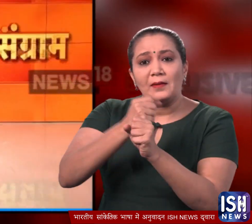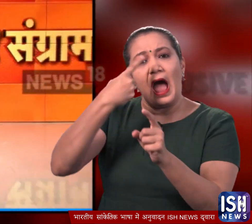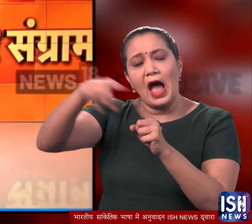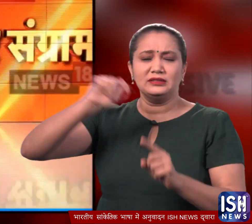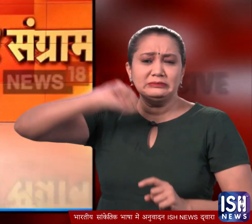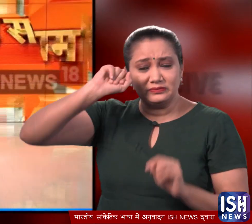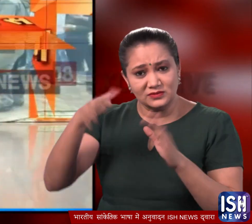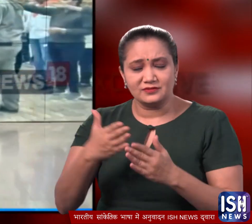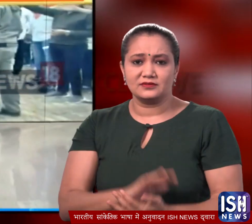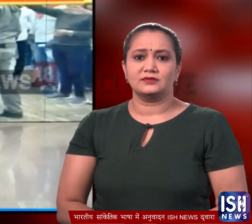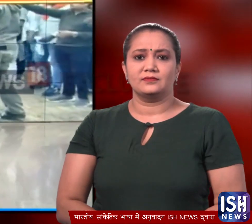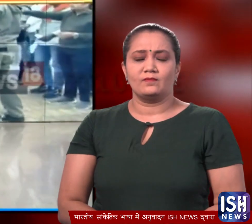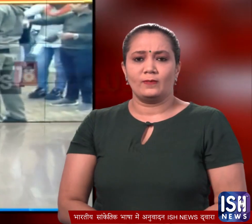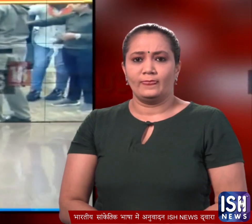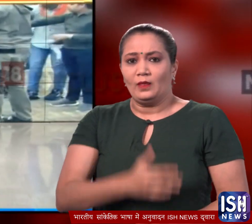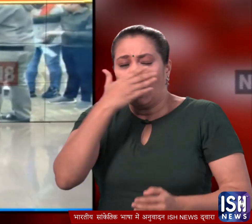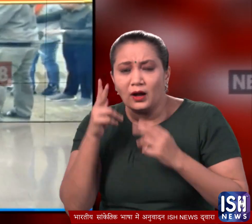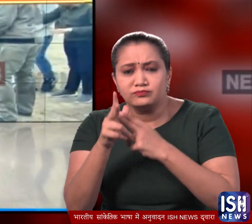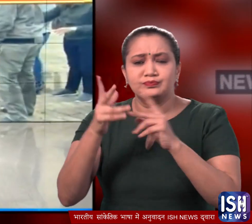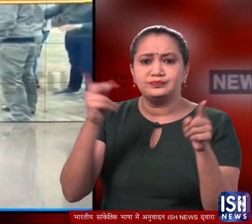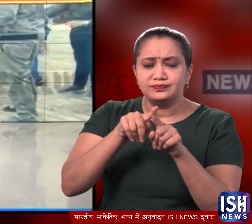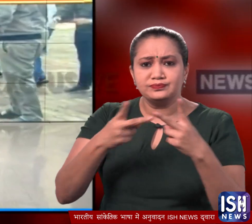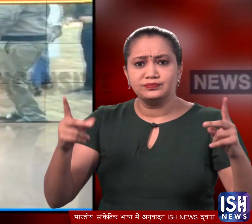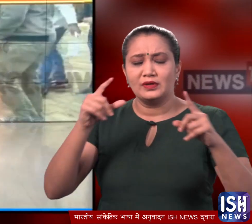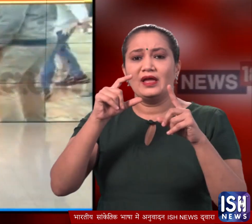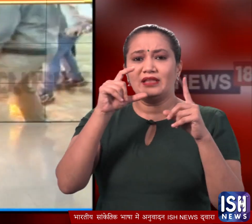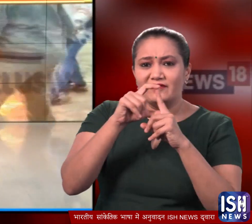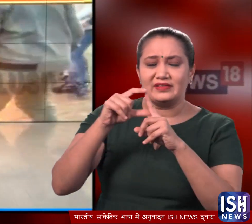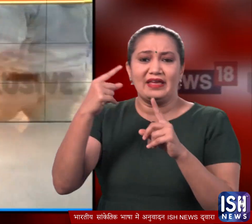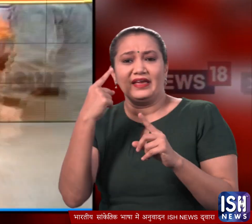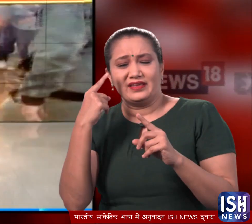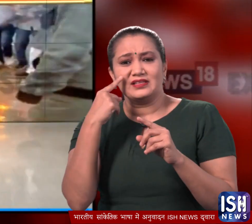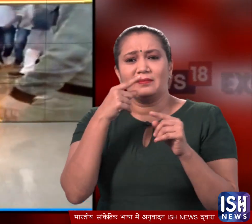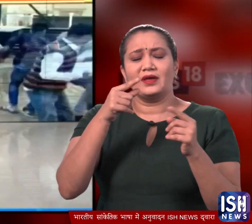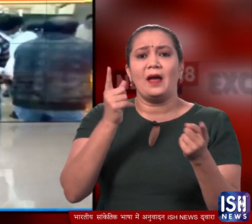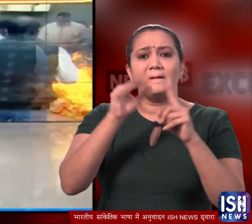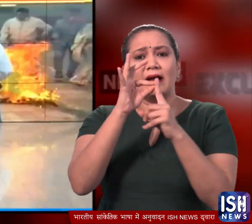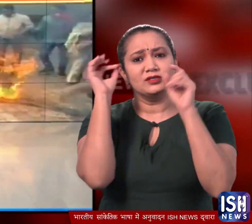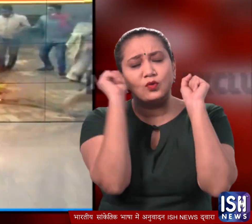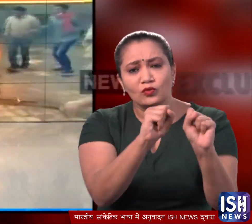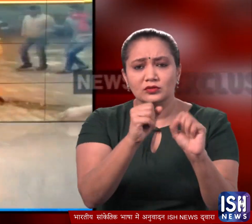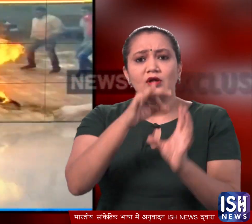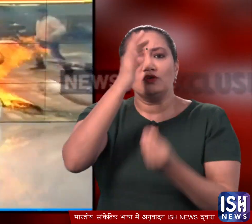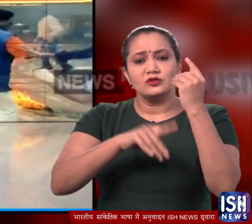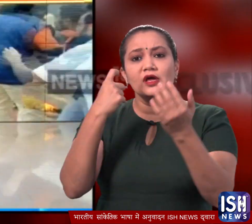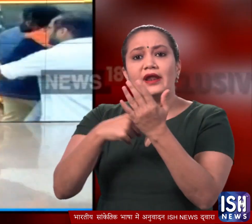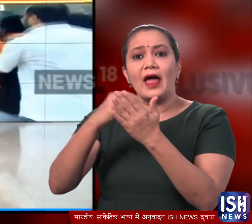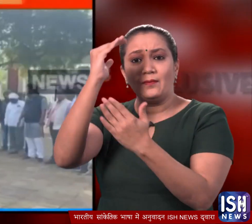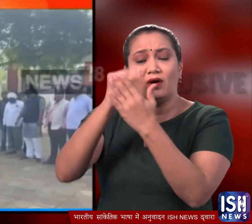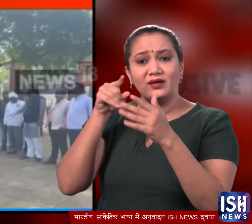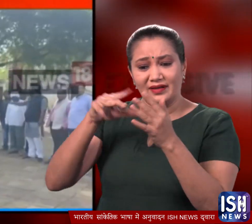कि आतंकी गतिविधियों से जुड़ी दावत इस्लामी नाम की एक पाकिस्तानी संस्था को रायपुर में जमीन देने की तैयारी की जा रही